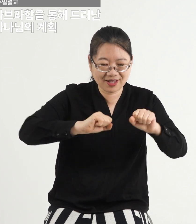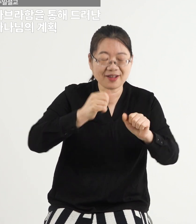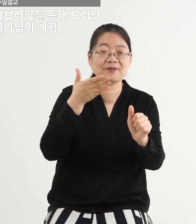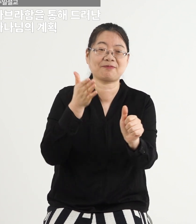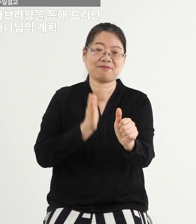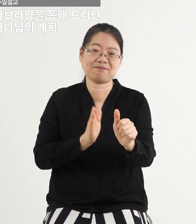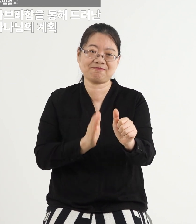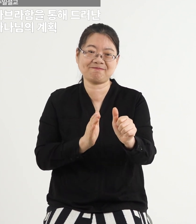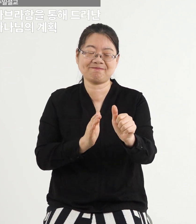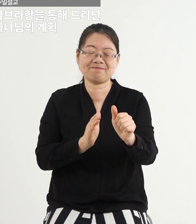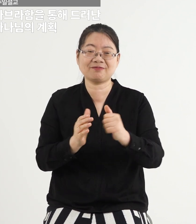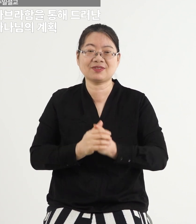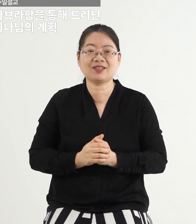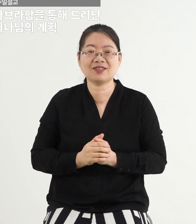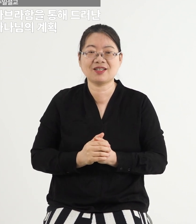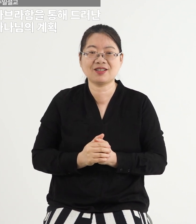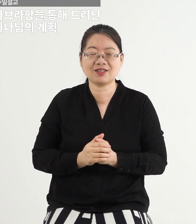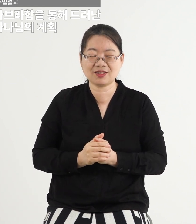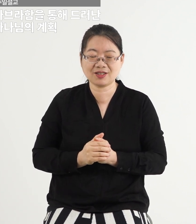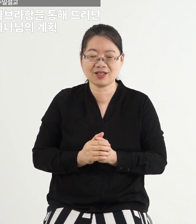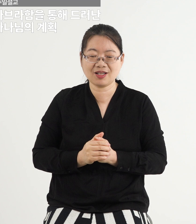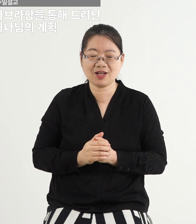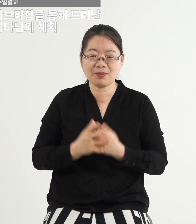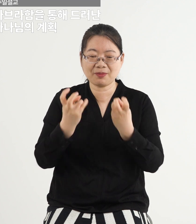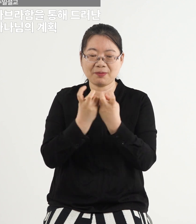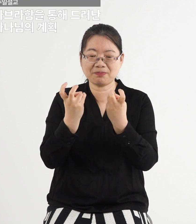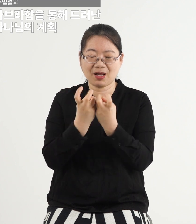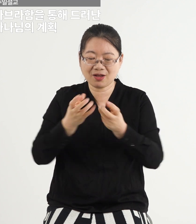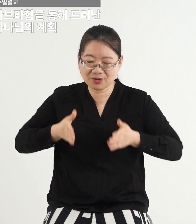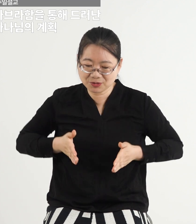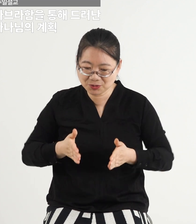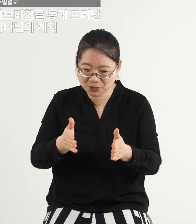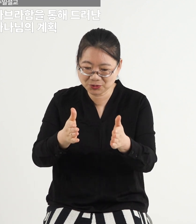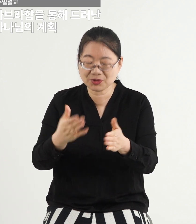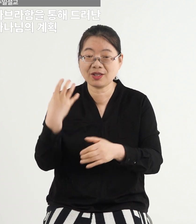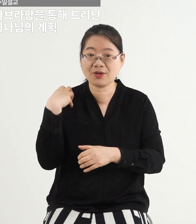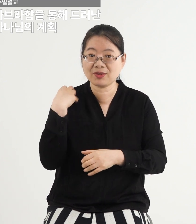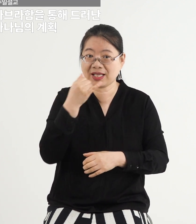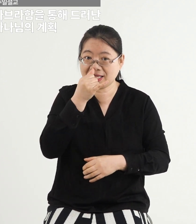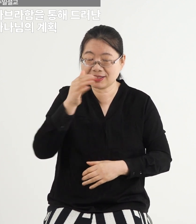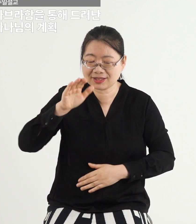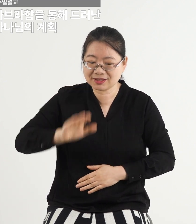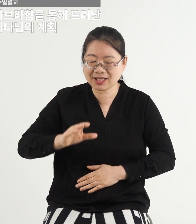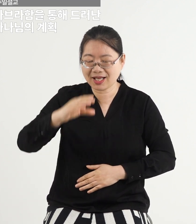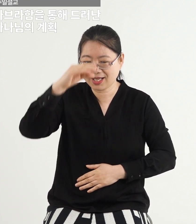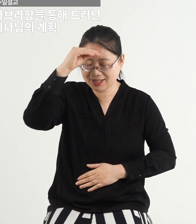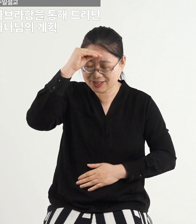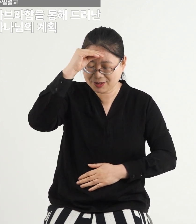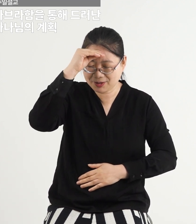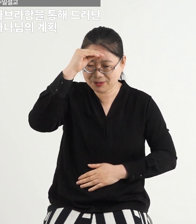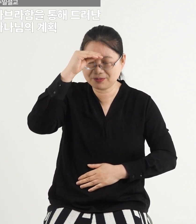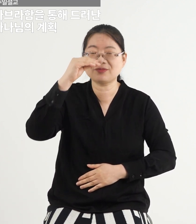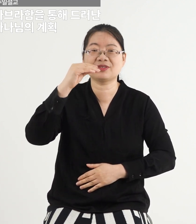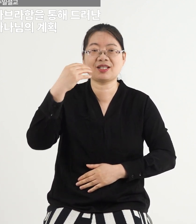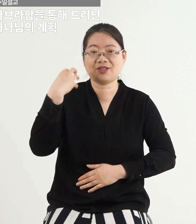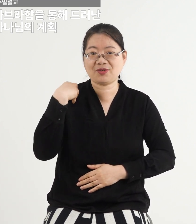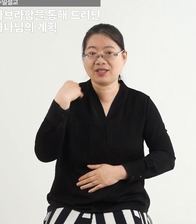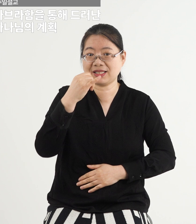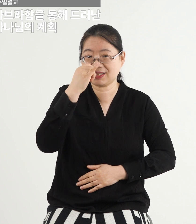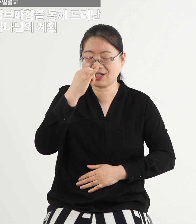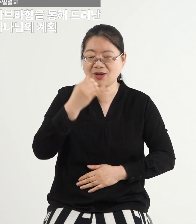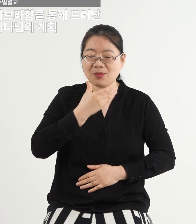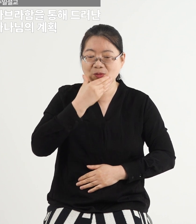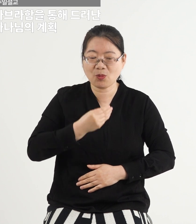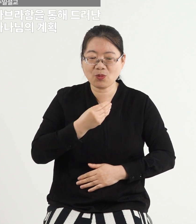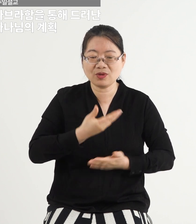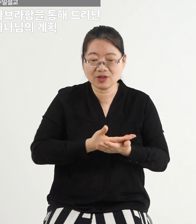거예요. 통로의 역할도 되지만 샘플이 되어서 이 복이 어떻게 흘러가는가를 세상이